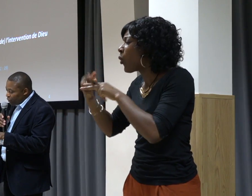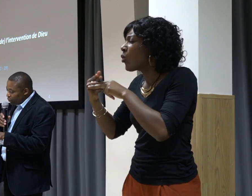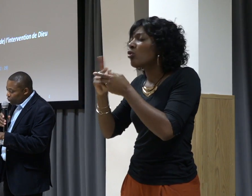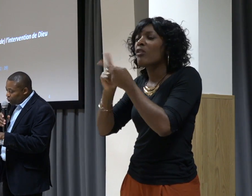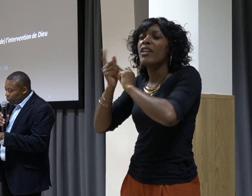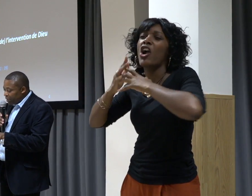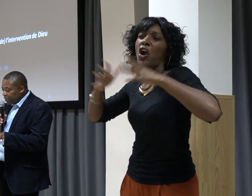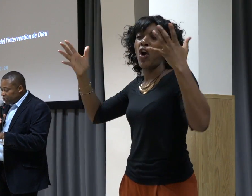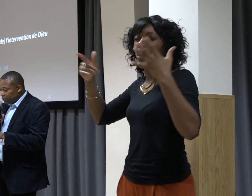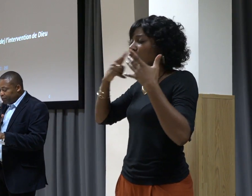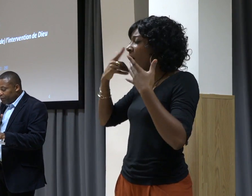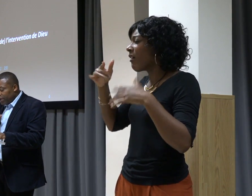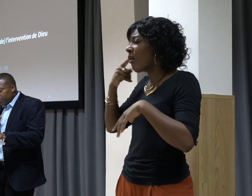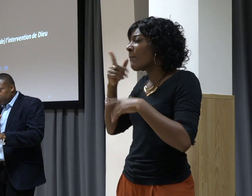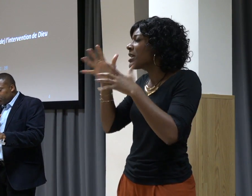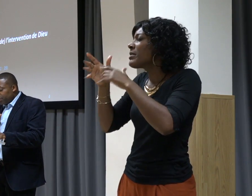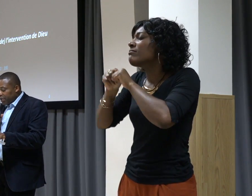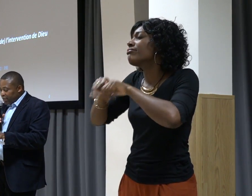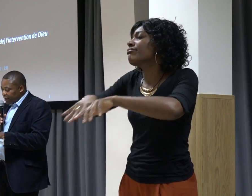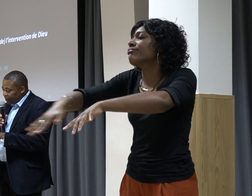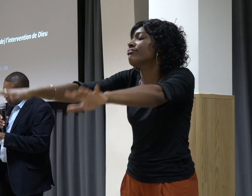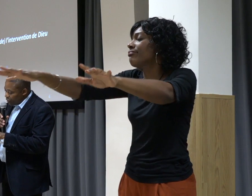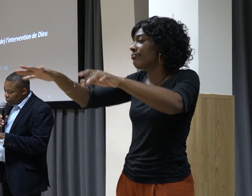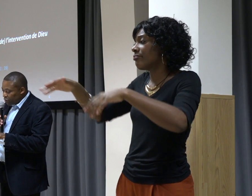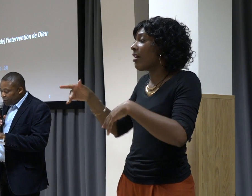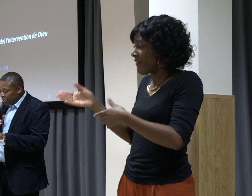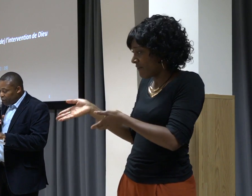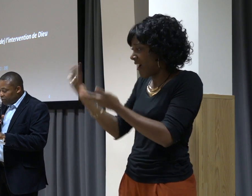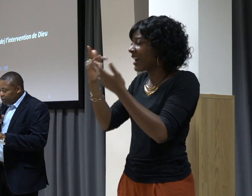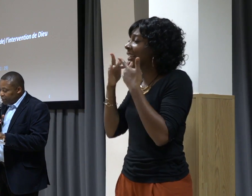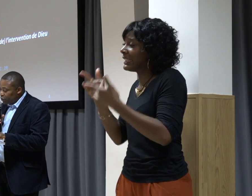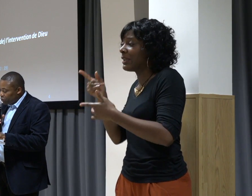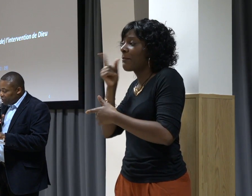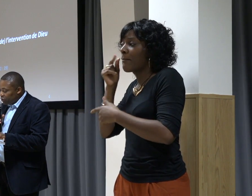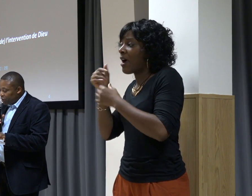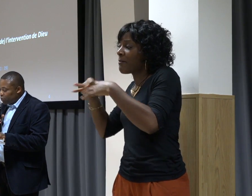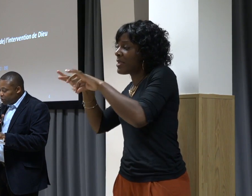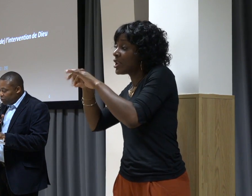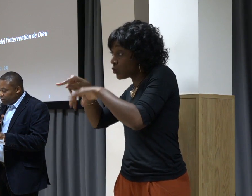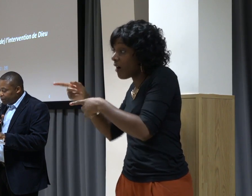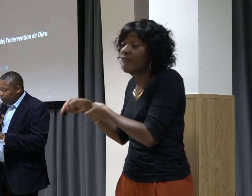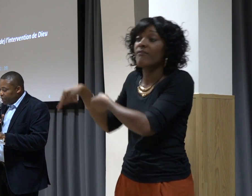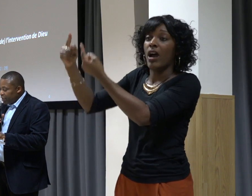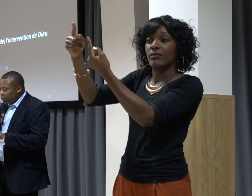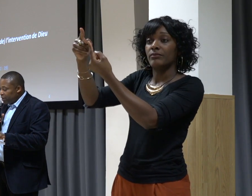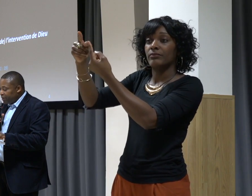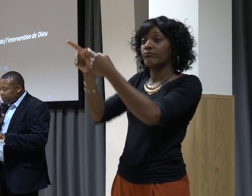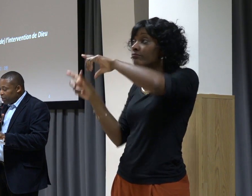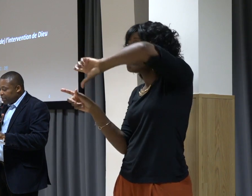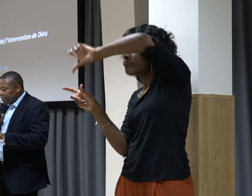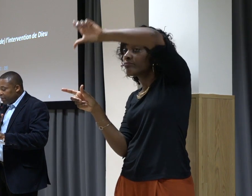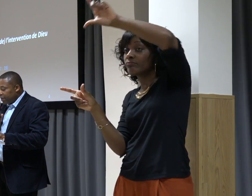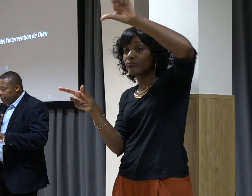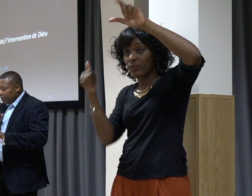tu seras une source de bénédiction. Je te bénirai, et ceux qui te béniront, et je maudirai ceux qui te maudiront. Et toutes les familles